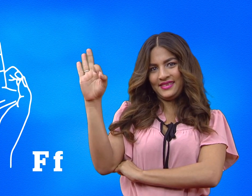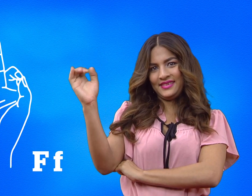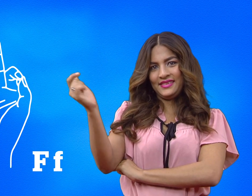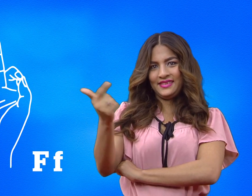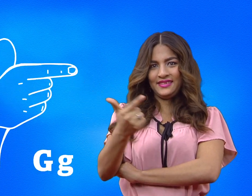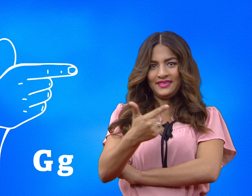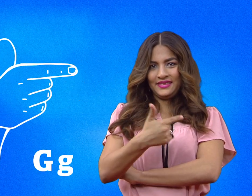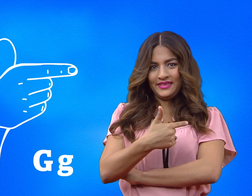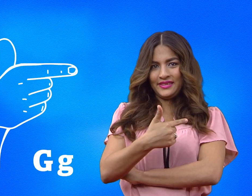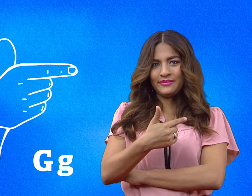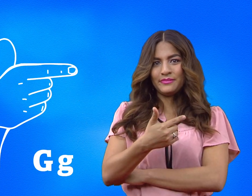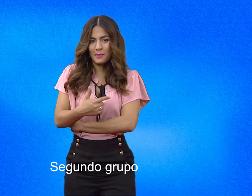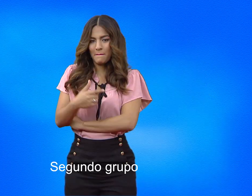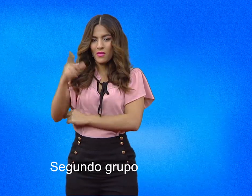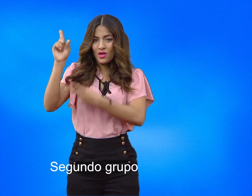F, G. Segundo